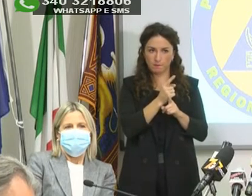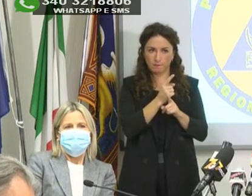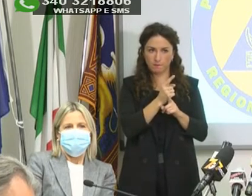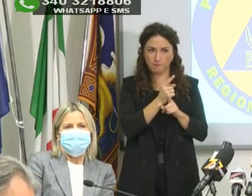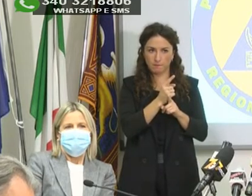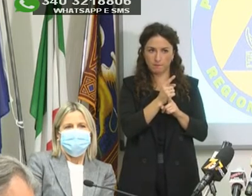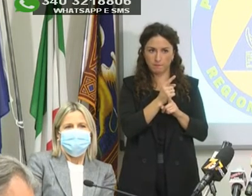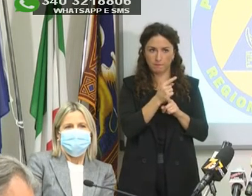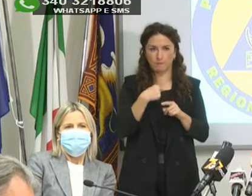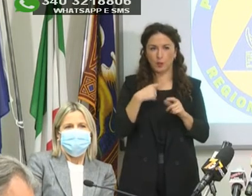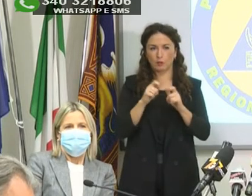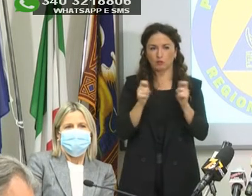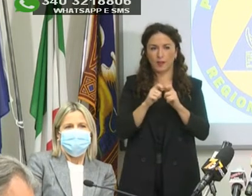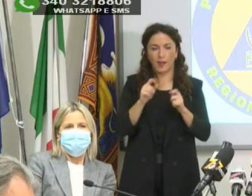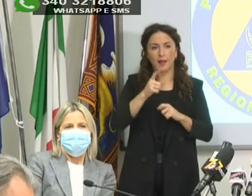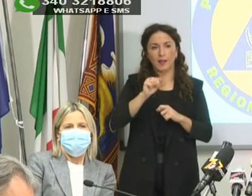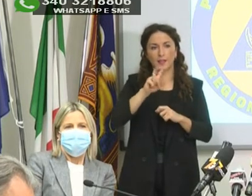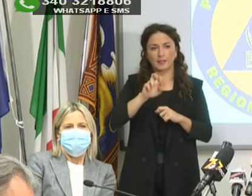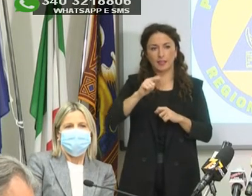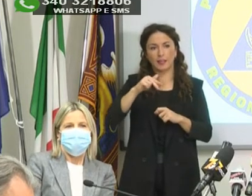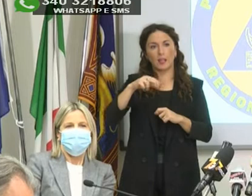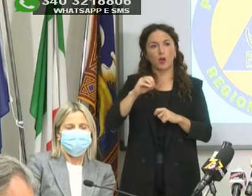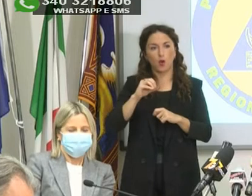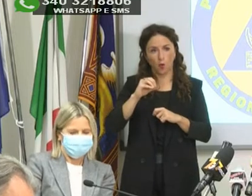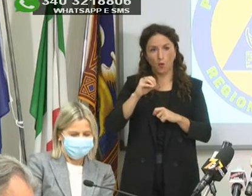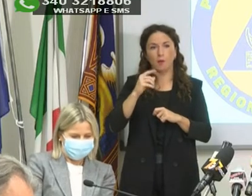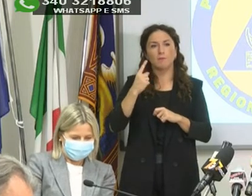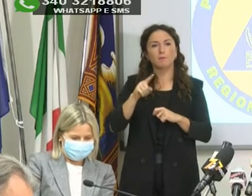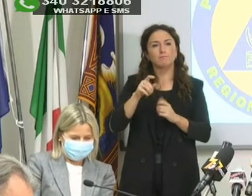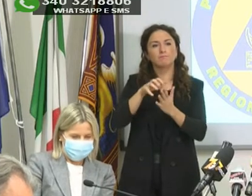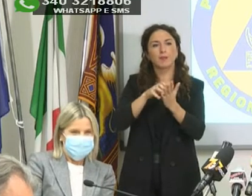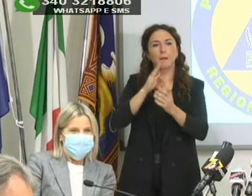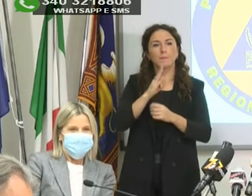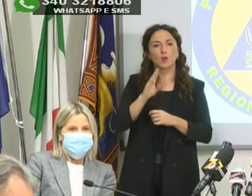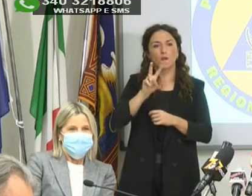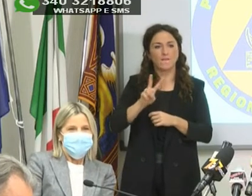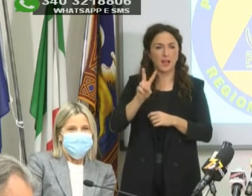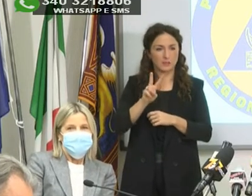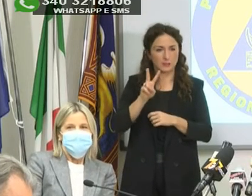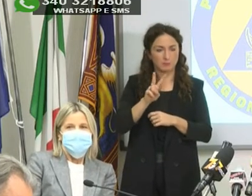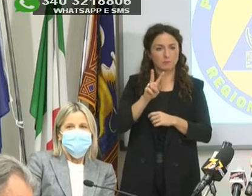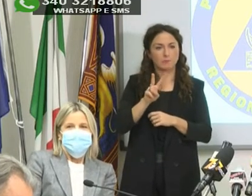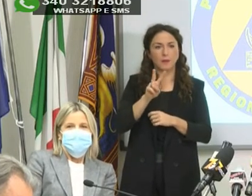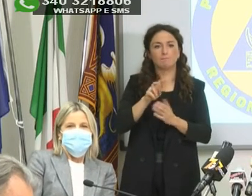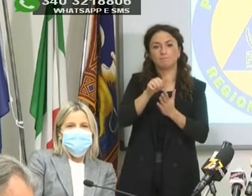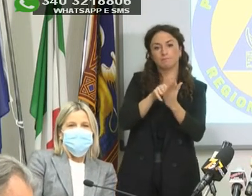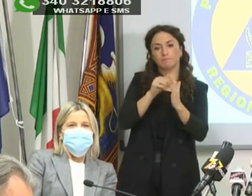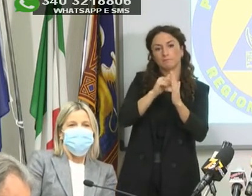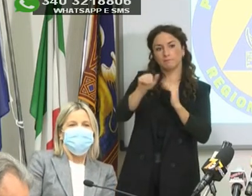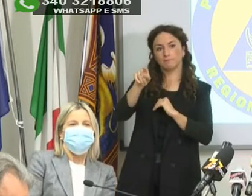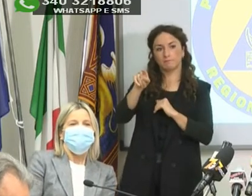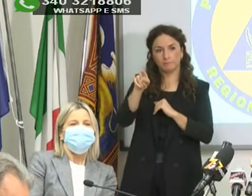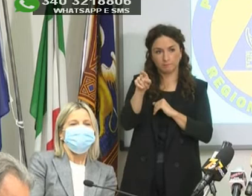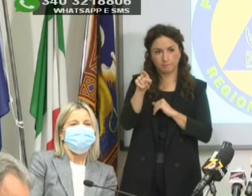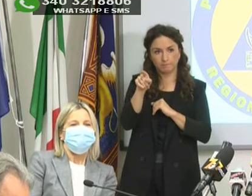dell'anticipazione pubblicata oggi dal mio giornale, cioè dal Gazzettino, del libro di Bruno Vespa, in particolare per quella lettera mandata dalla dottoressa Russo a Nature sul